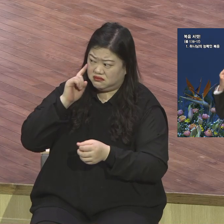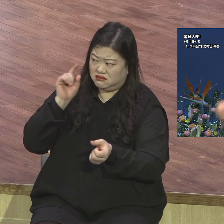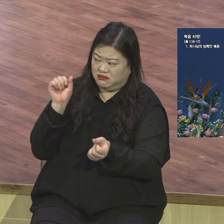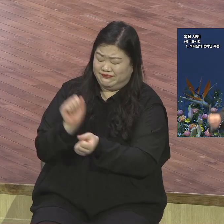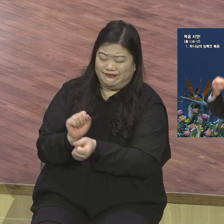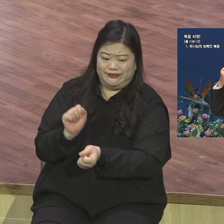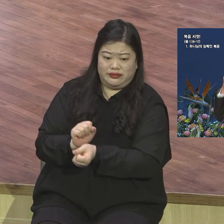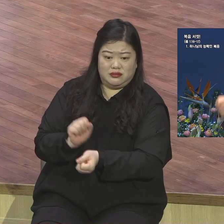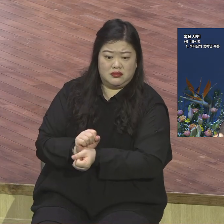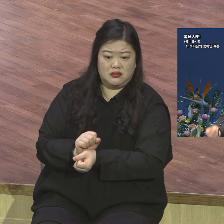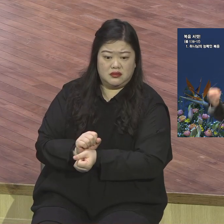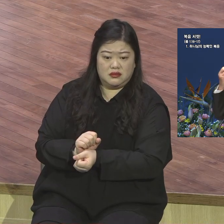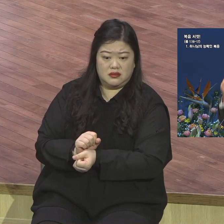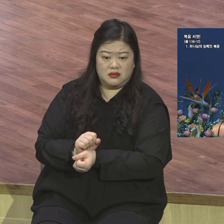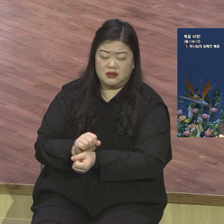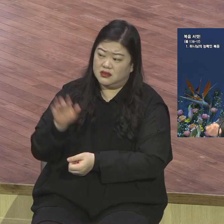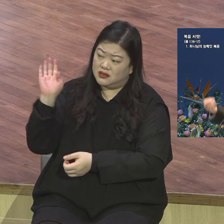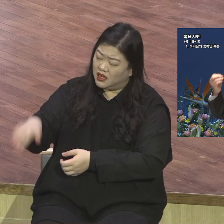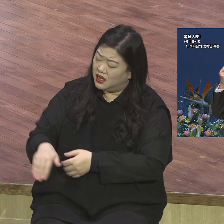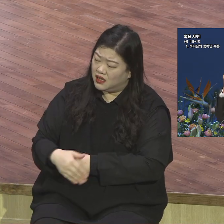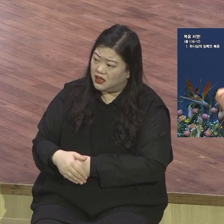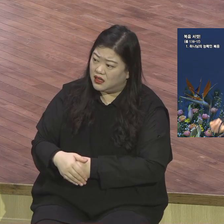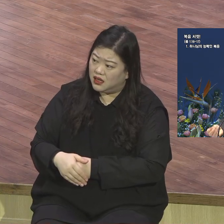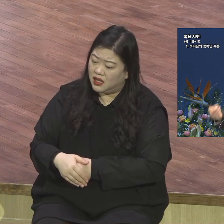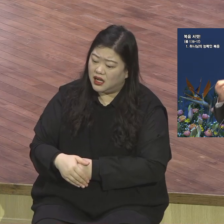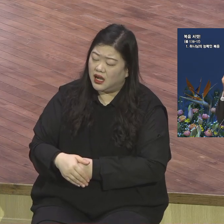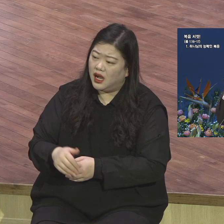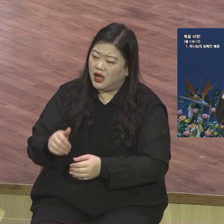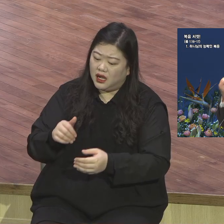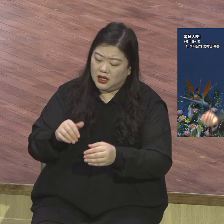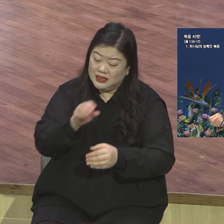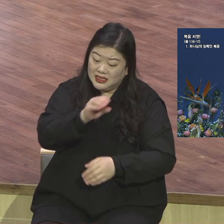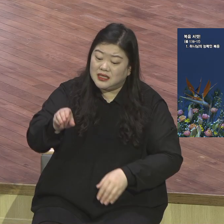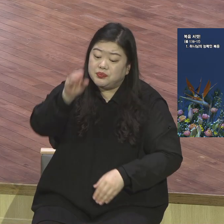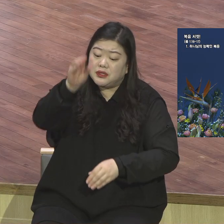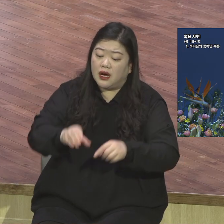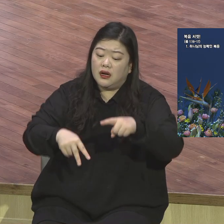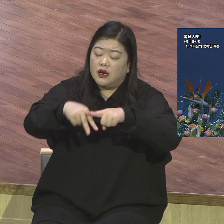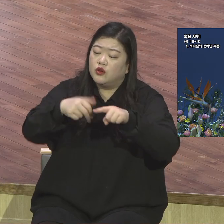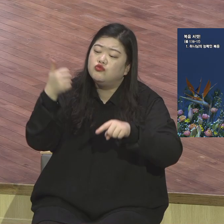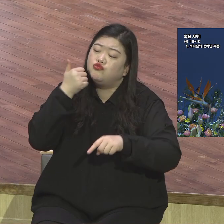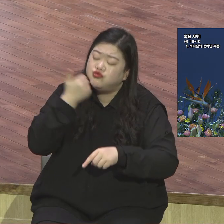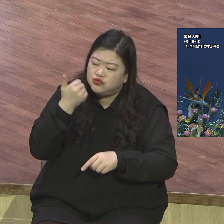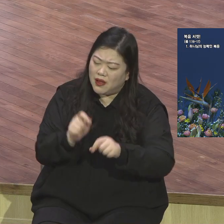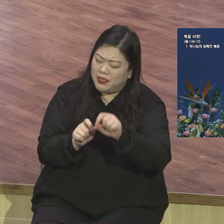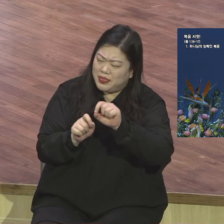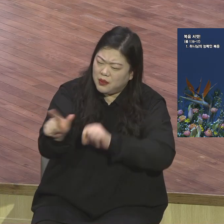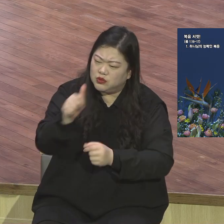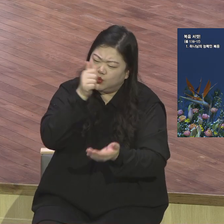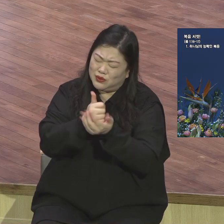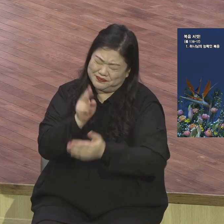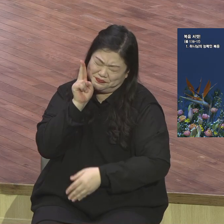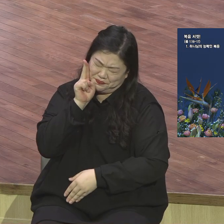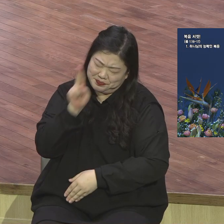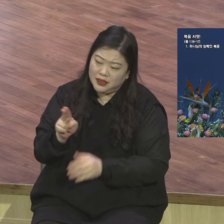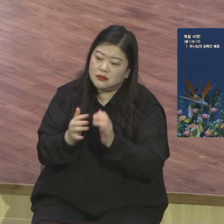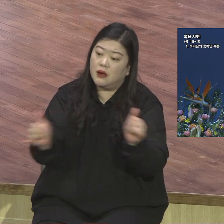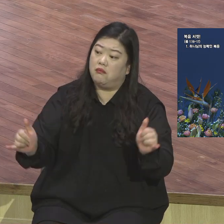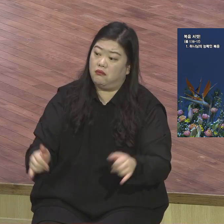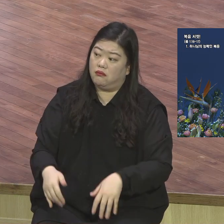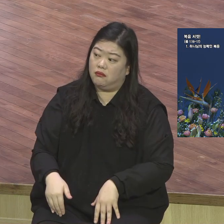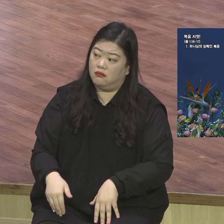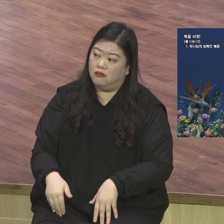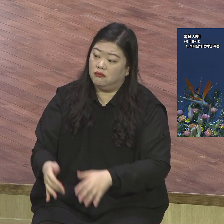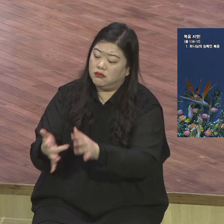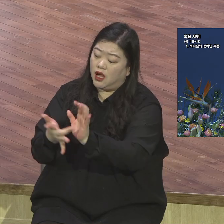그각 무도한 죄인만 골라서 처형시키는 그 십자가 형태에 죽은 예수가